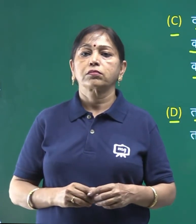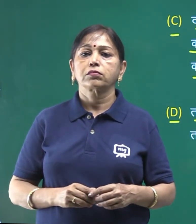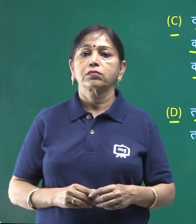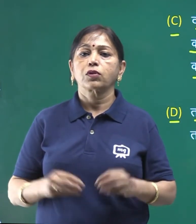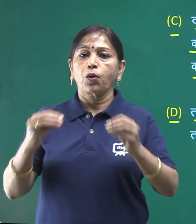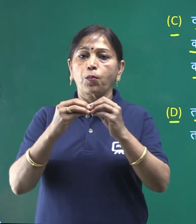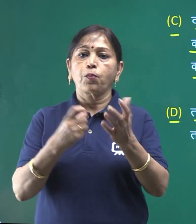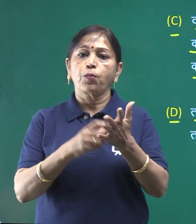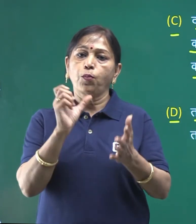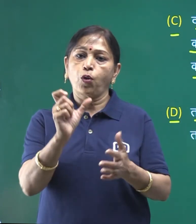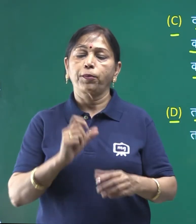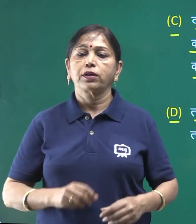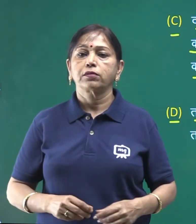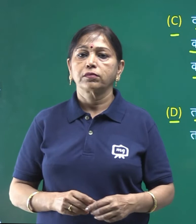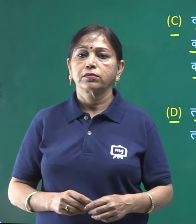ब्रोमीन